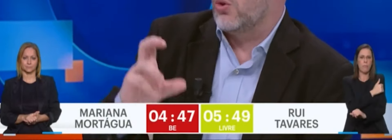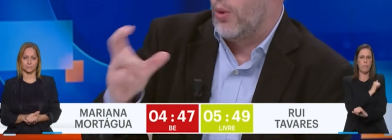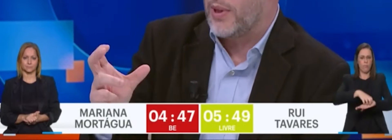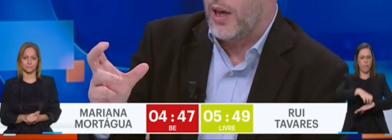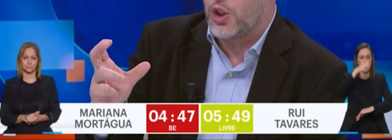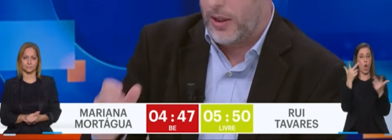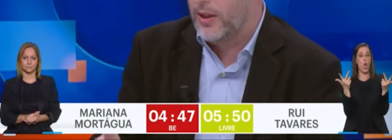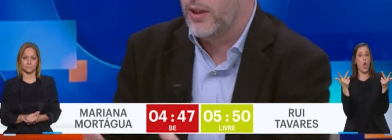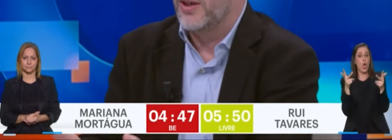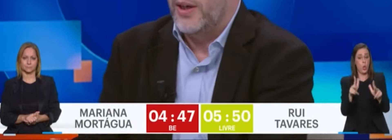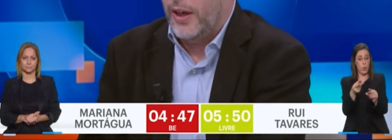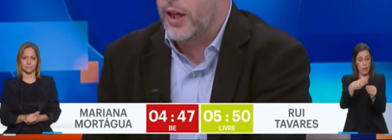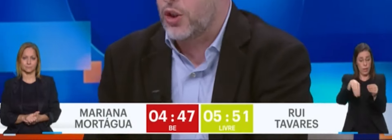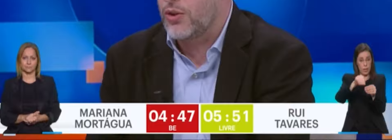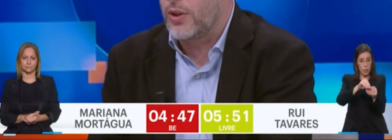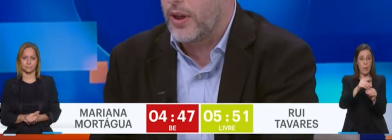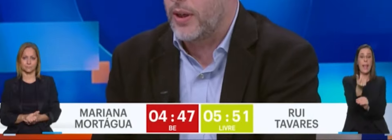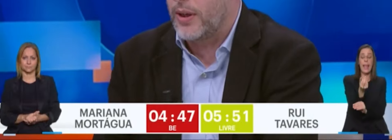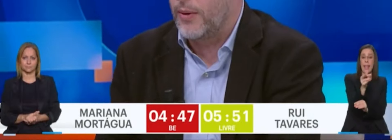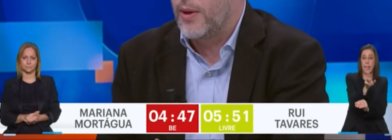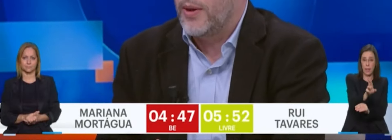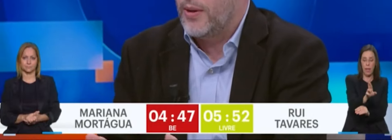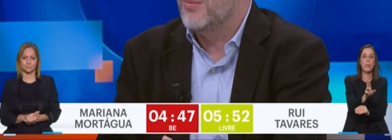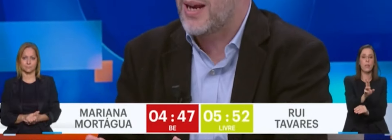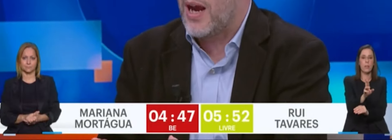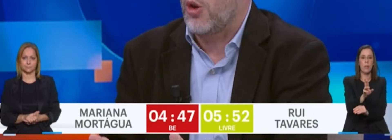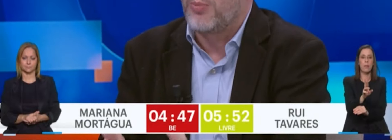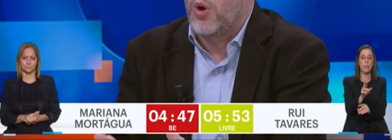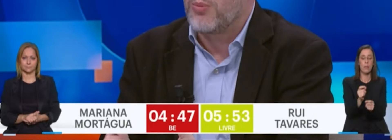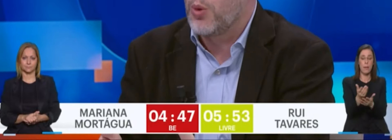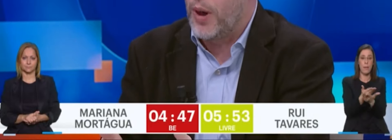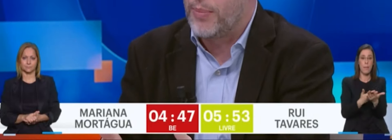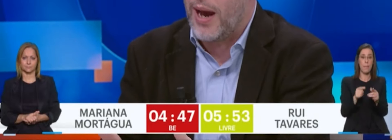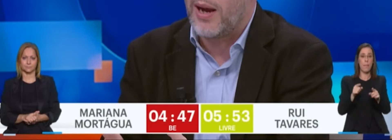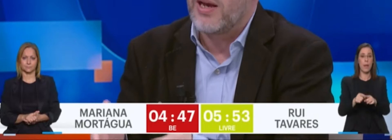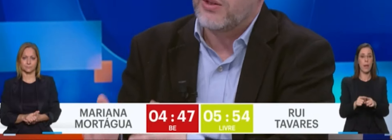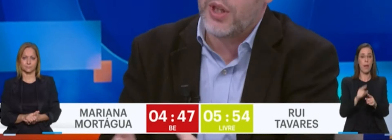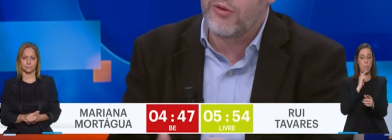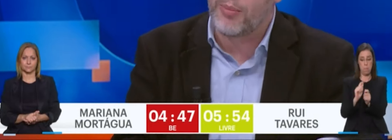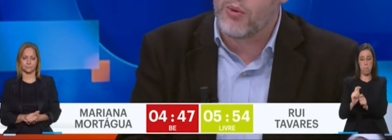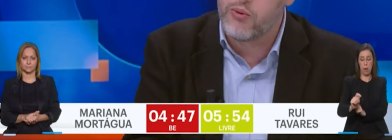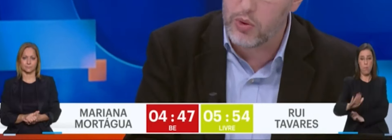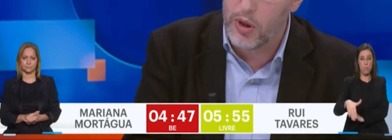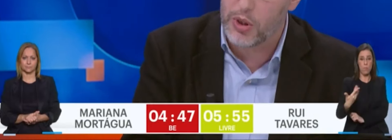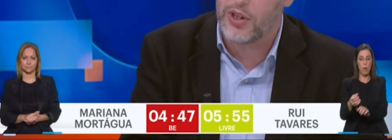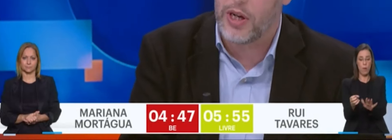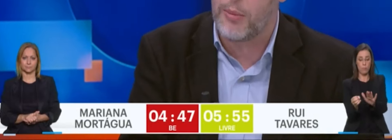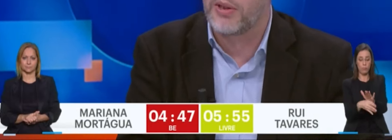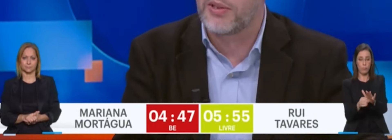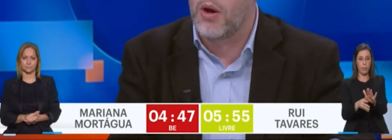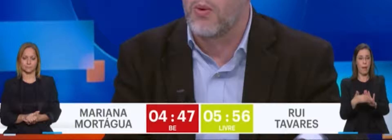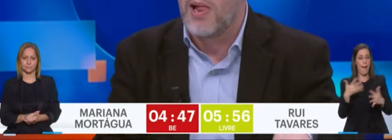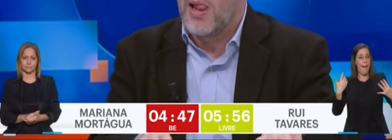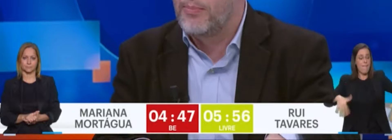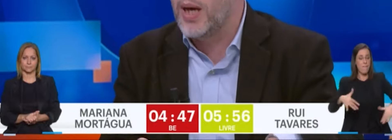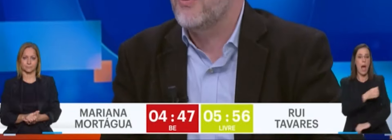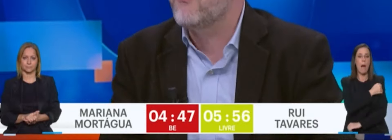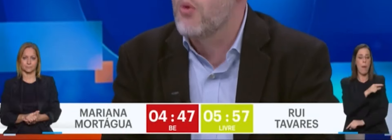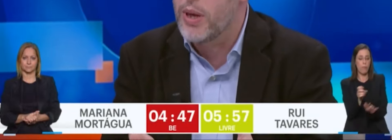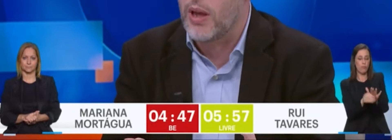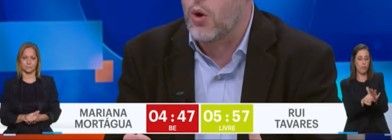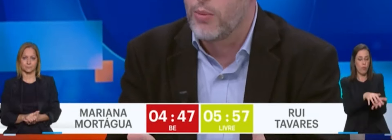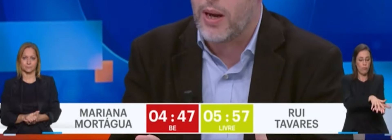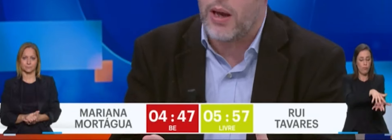e que essa sobretaxa que este e eh mercado pode muito bem pagar sirva para um fundo de emergência na habitação